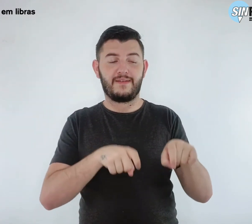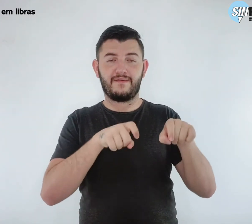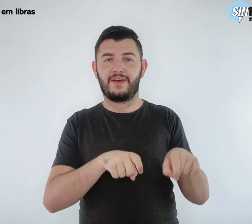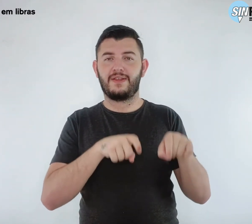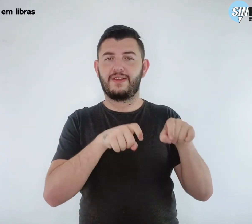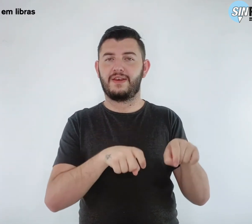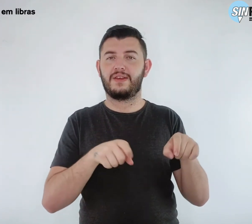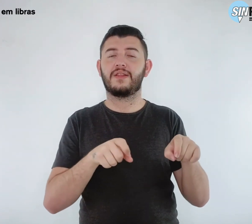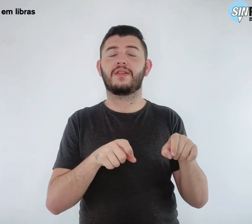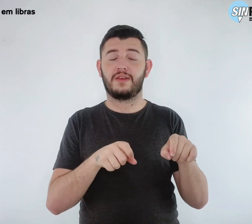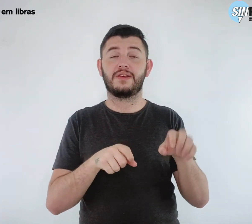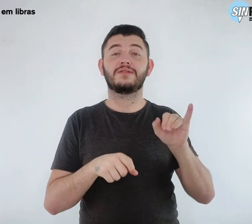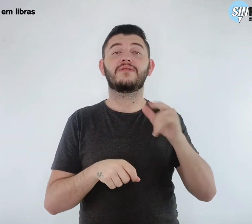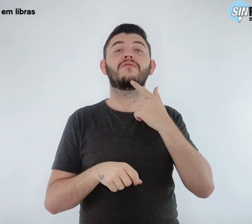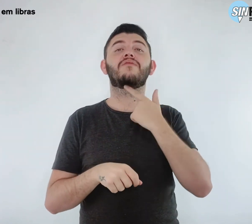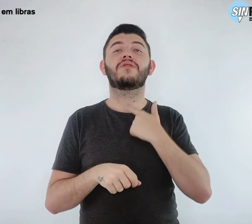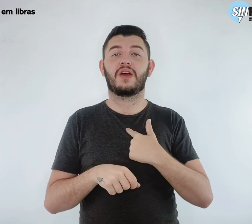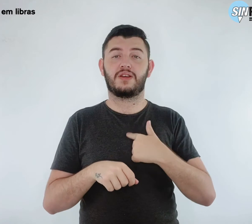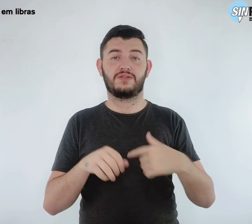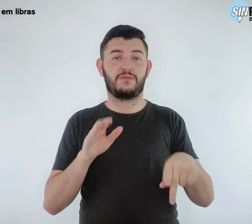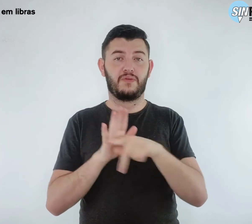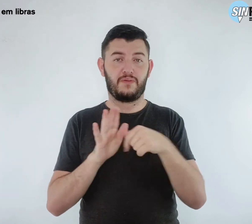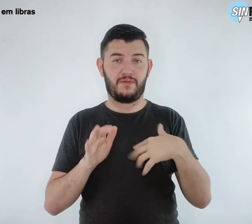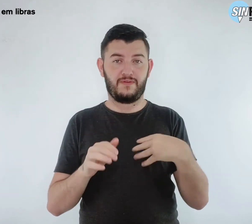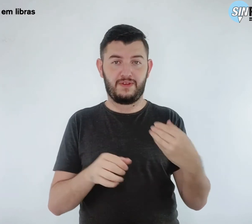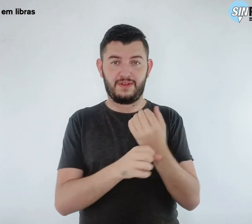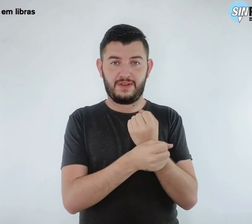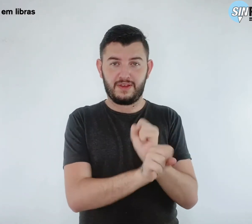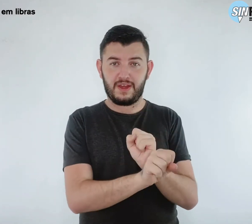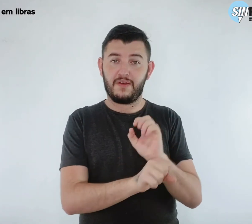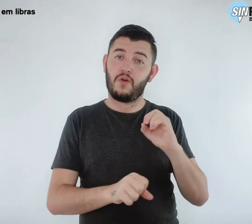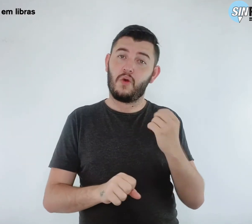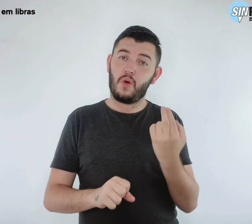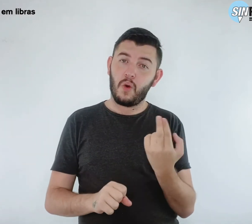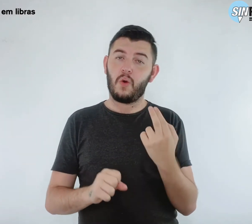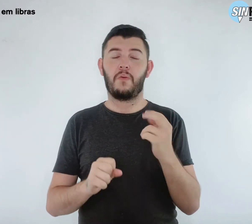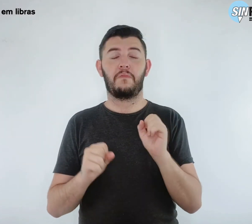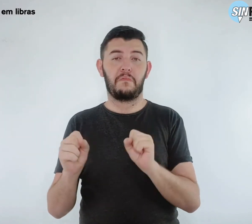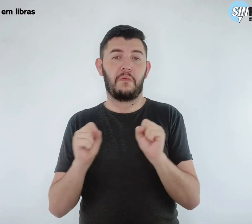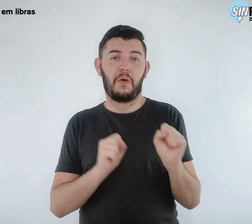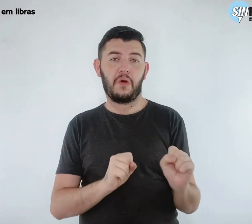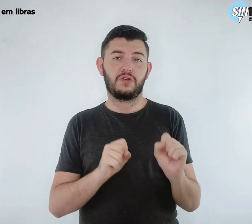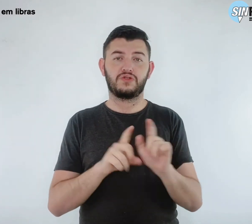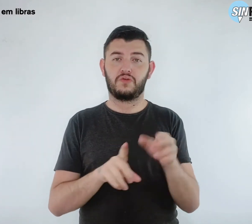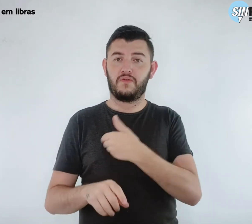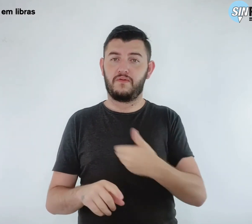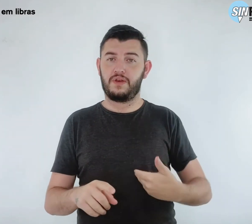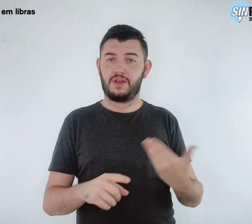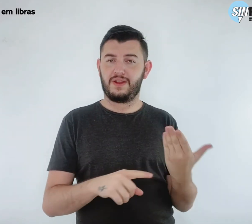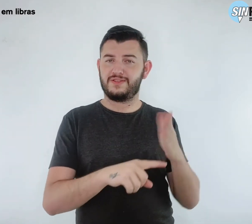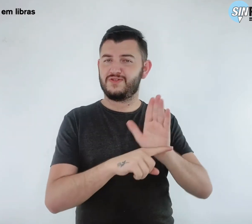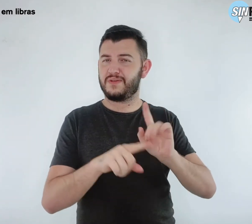assim desejasse, ou então passariam para a responsabilidade do Estado. O poder